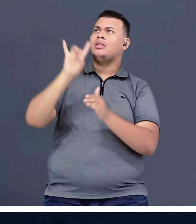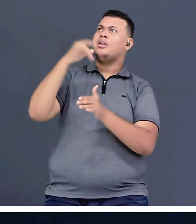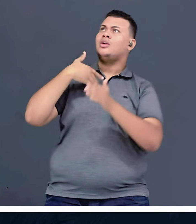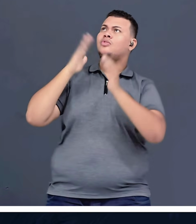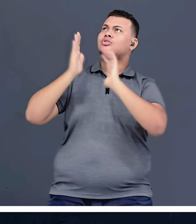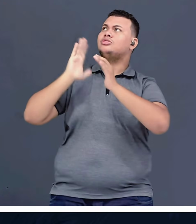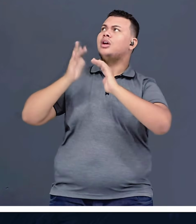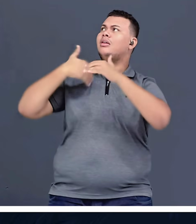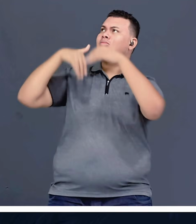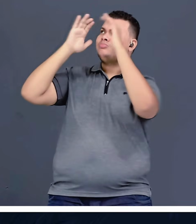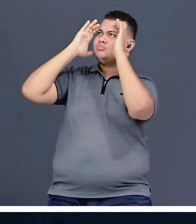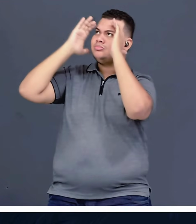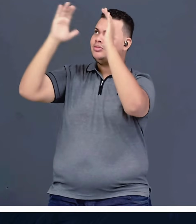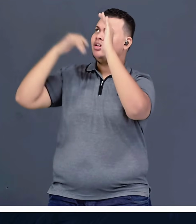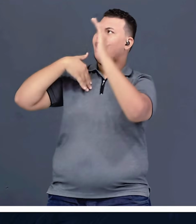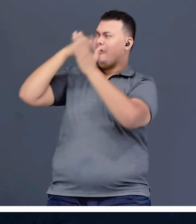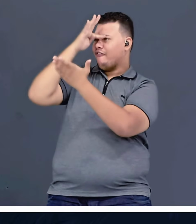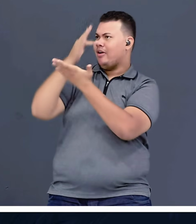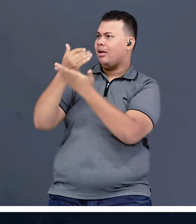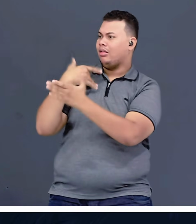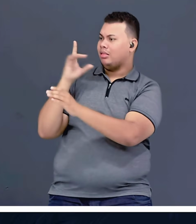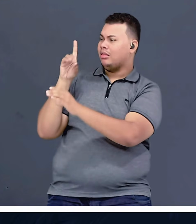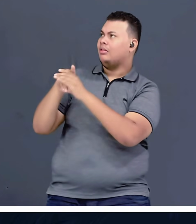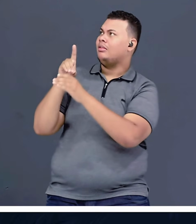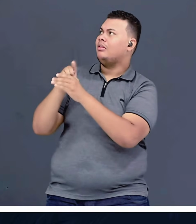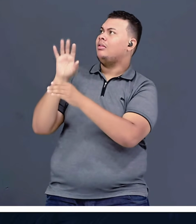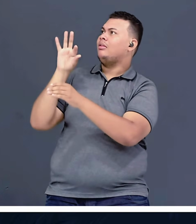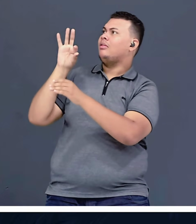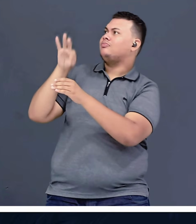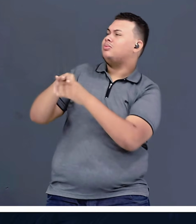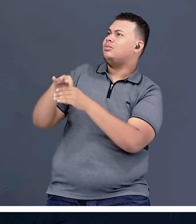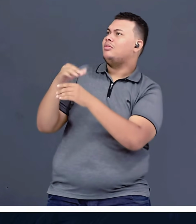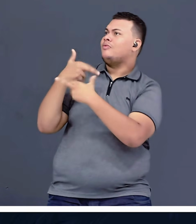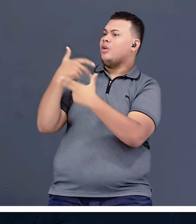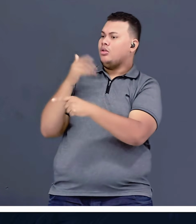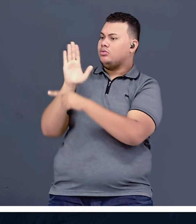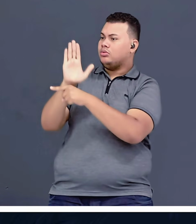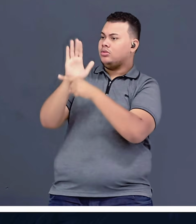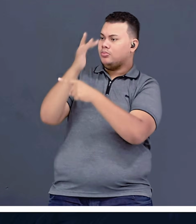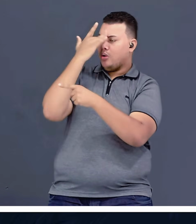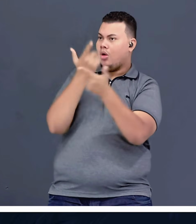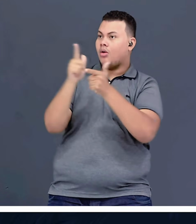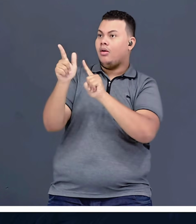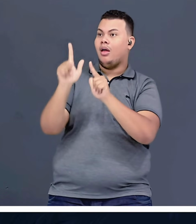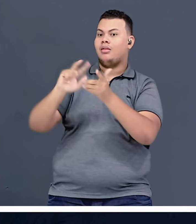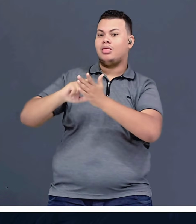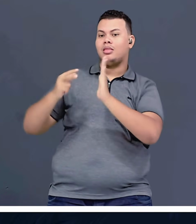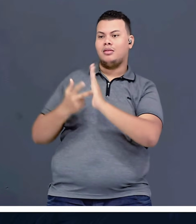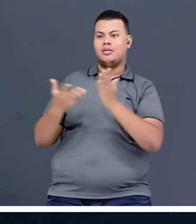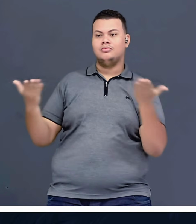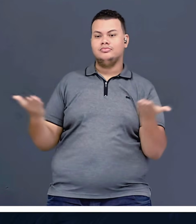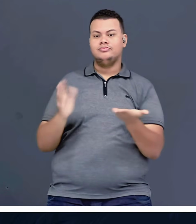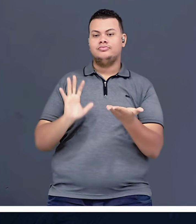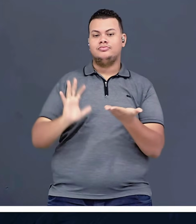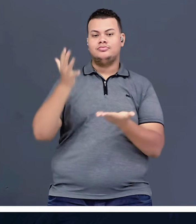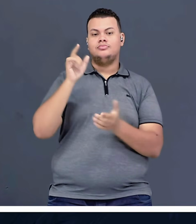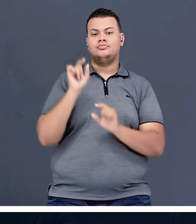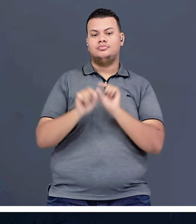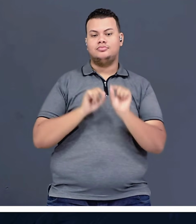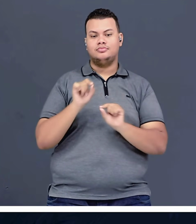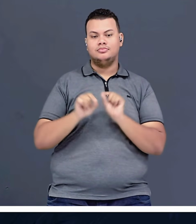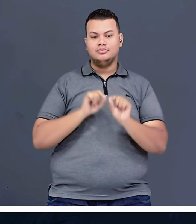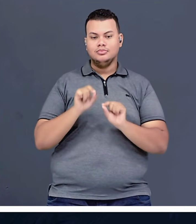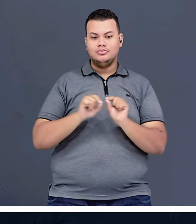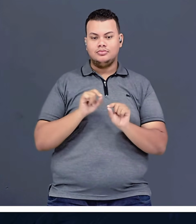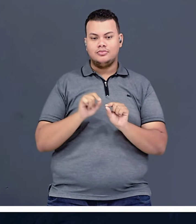Senhor, fui dizimista, ofertante, ajudei outras pessoas, e olha o que está me acontecendo. Foi exatamente o que a mulher fez. Pega o filho, leva